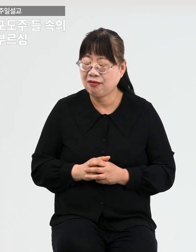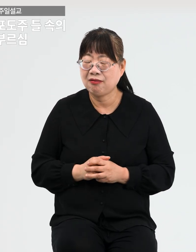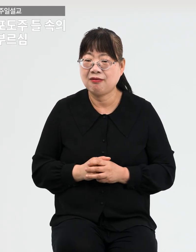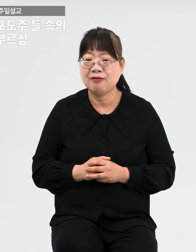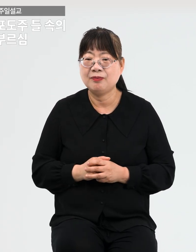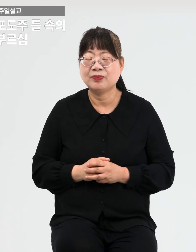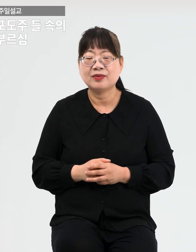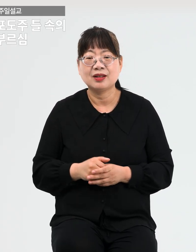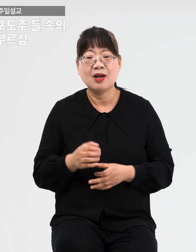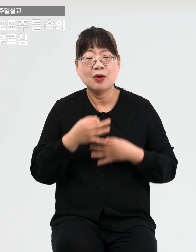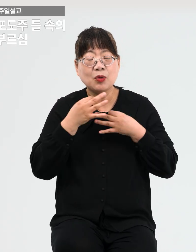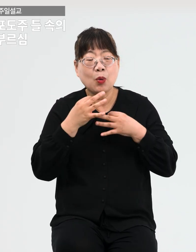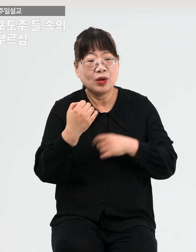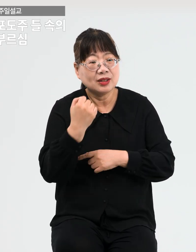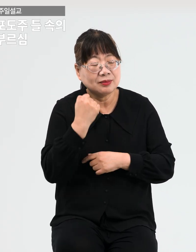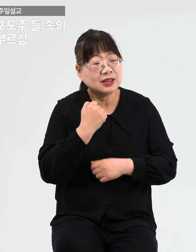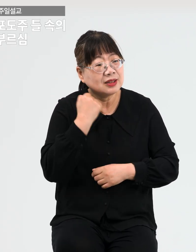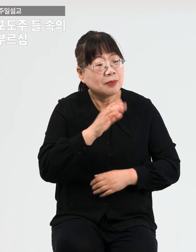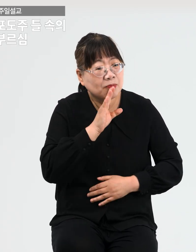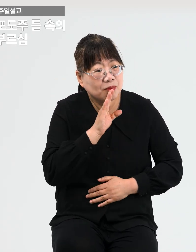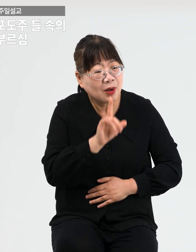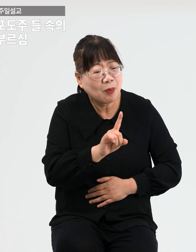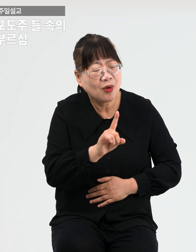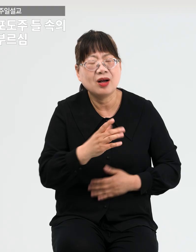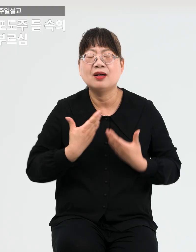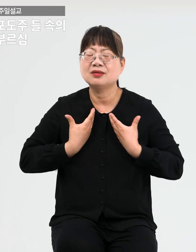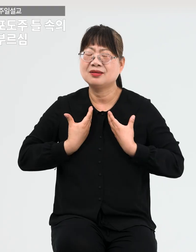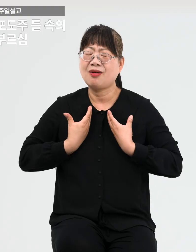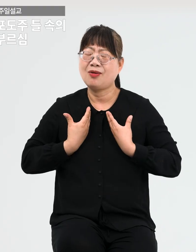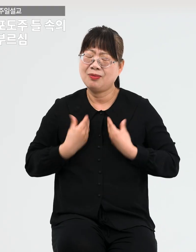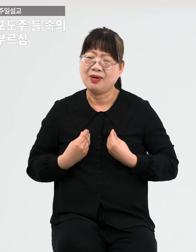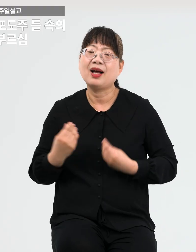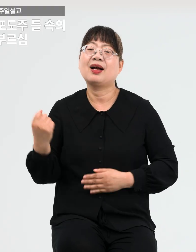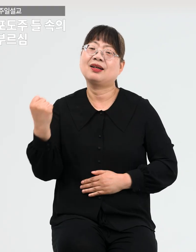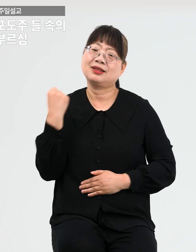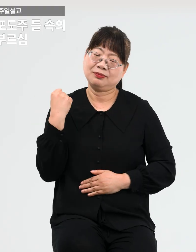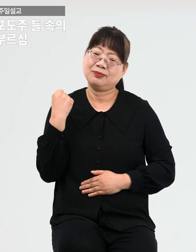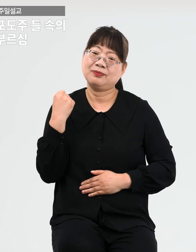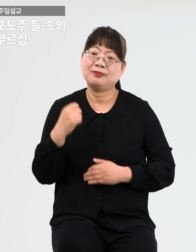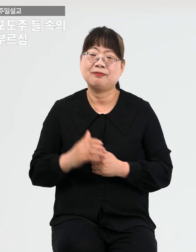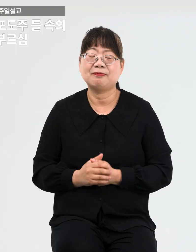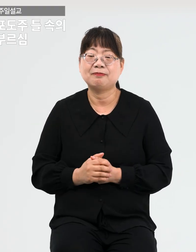그 소리 지를 힘이 힘이에요? 그게 절망의 힘이에요.